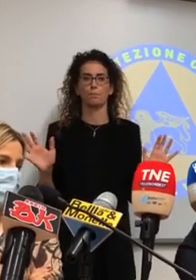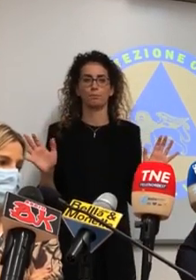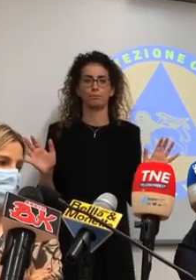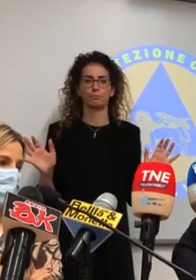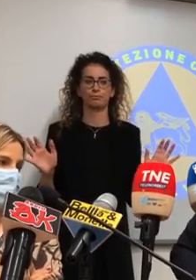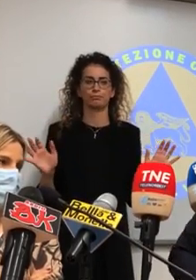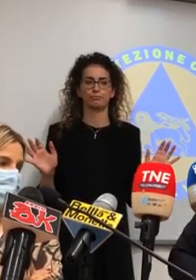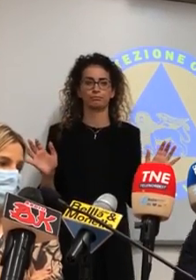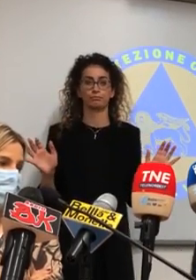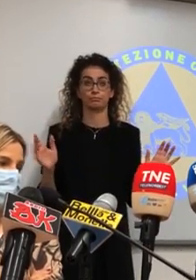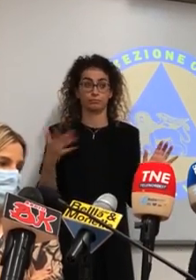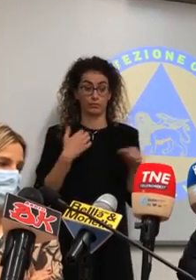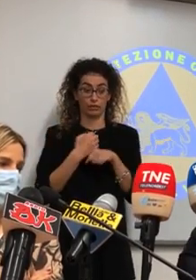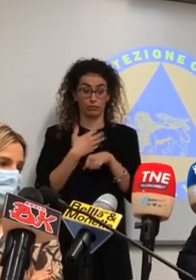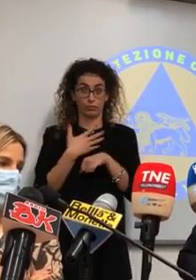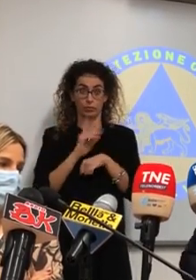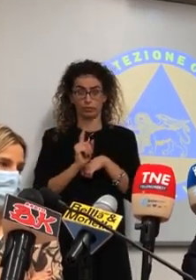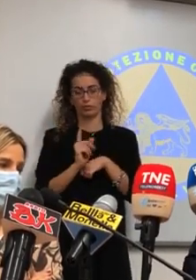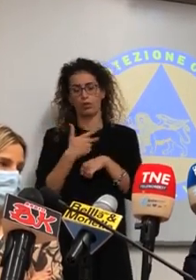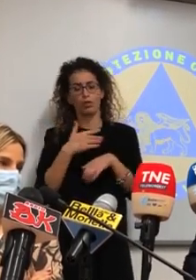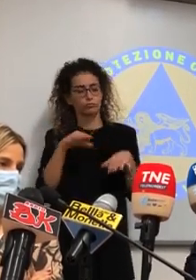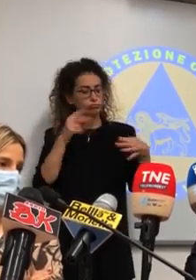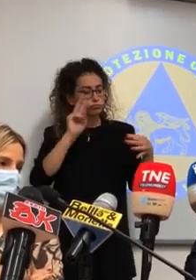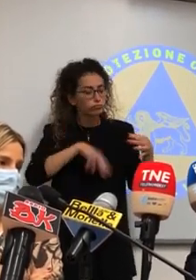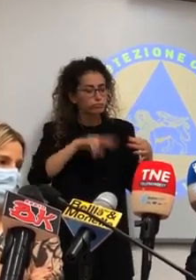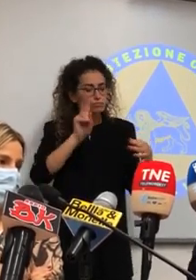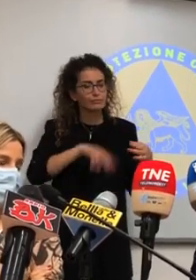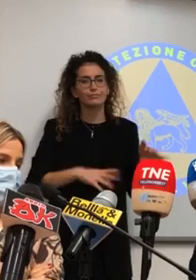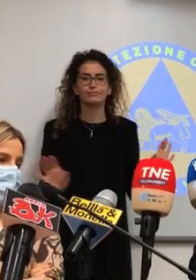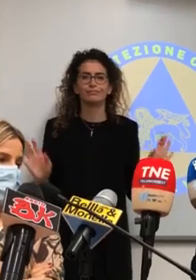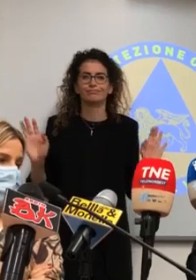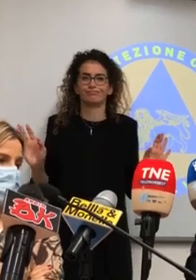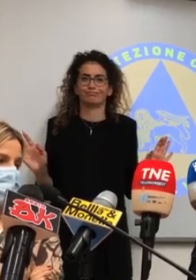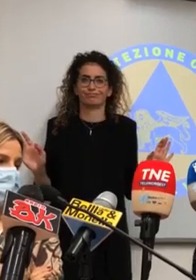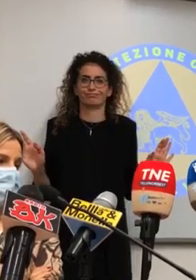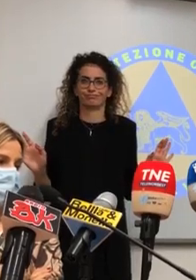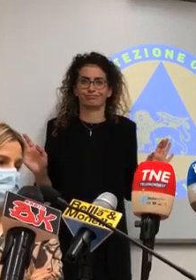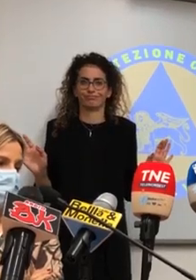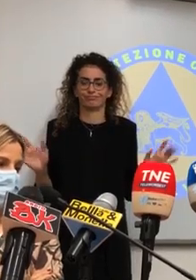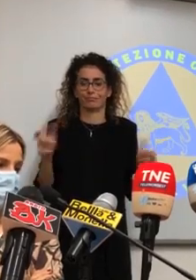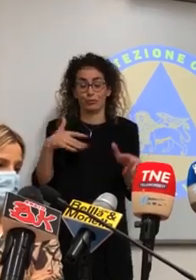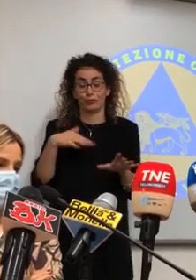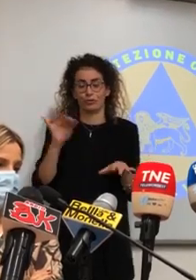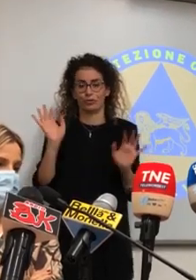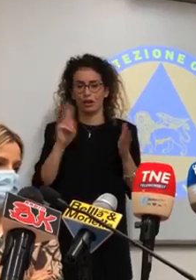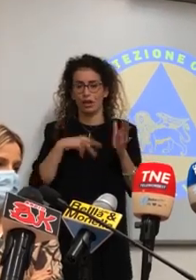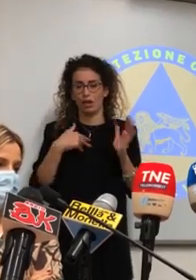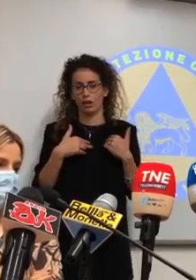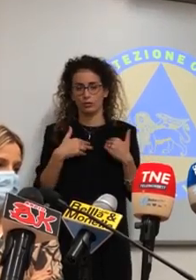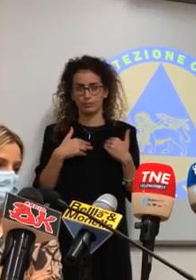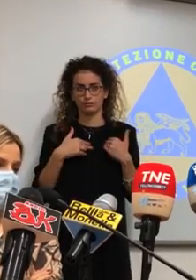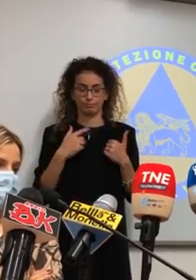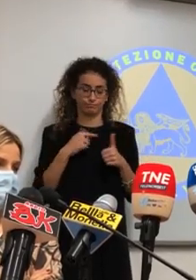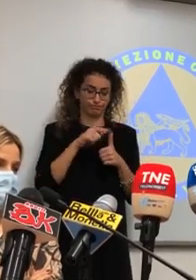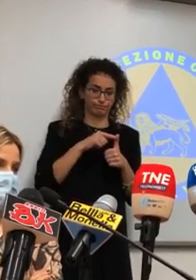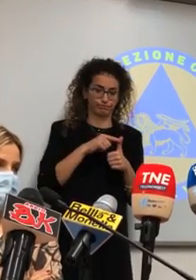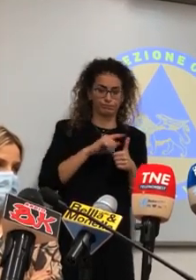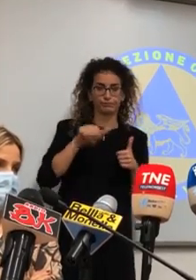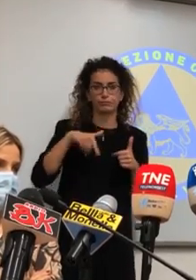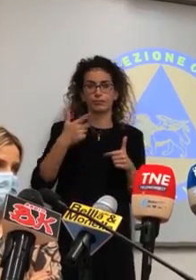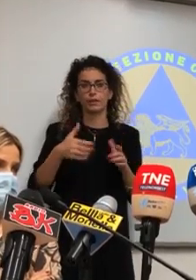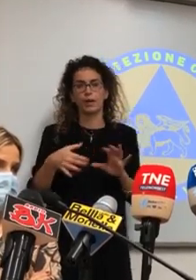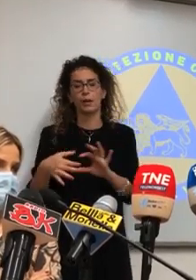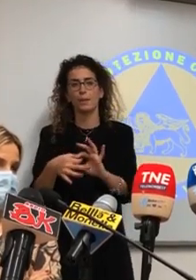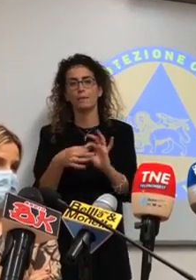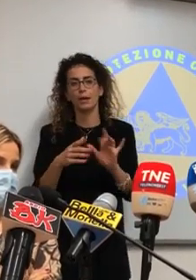serie non è il mio mestiere, leggo le carte che scrivono quelli che dovrebbero sancire. Allora, da un lato questo, dall'altro la pacificazione